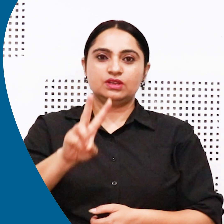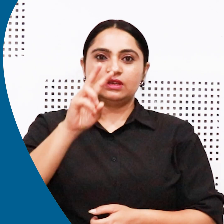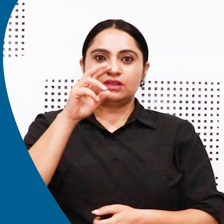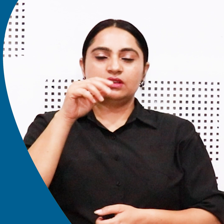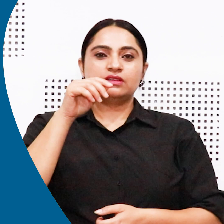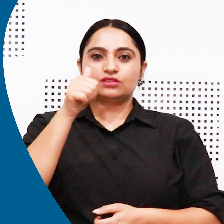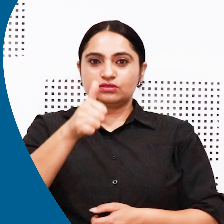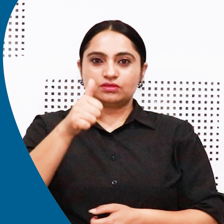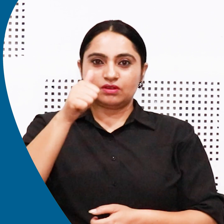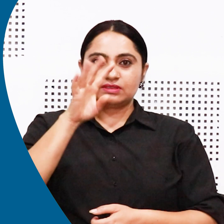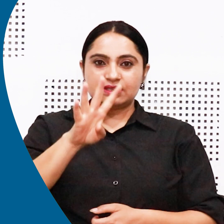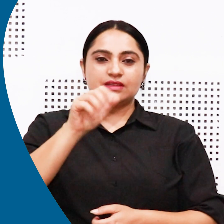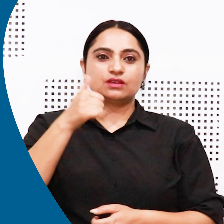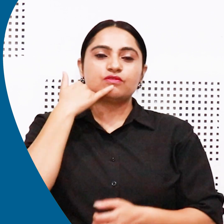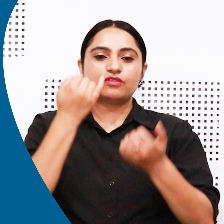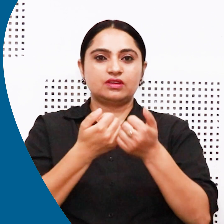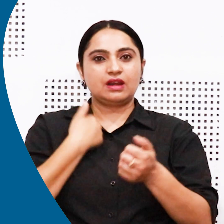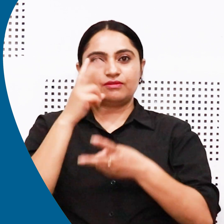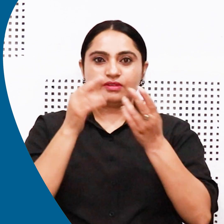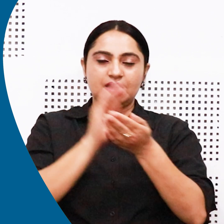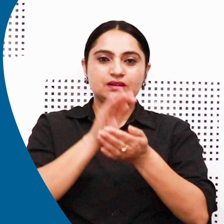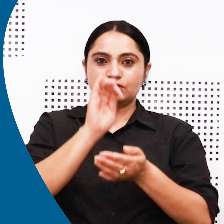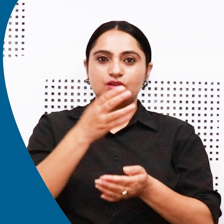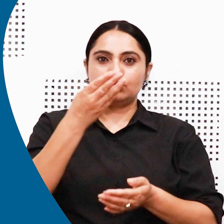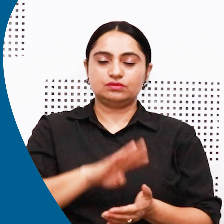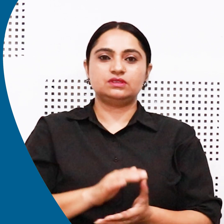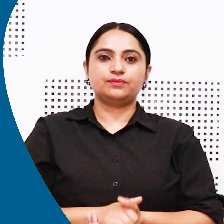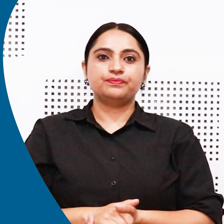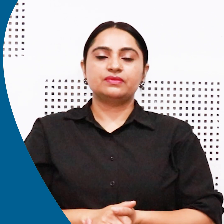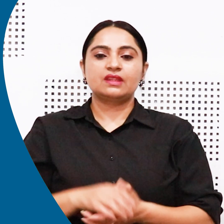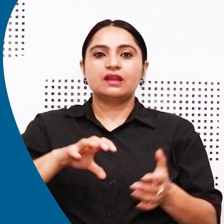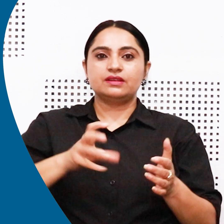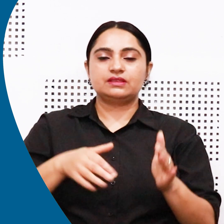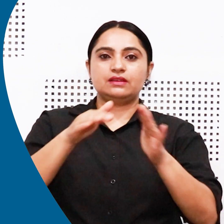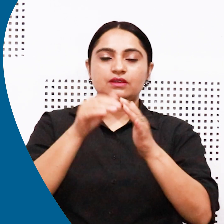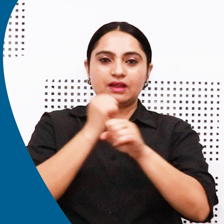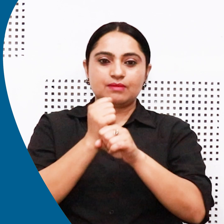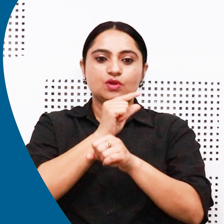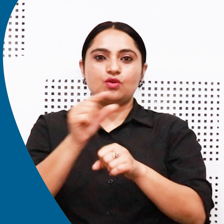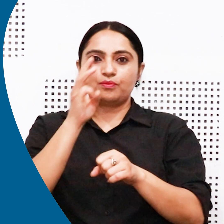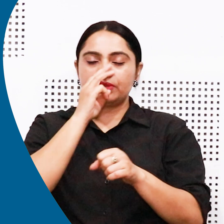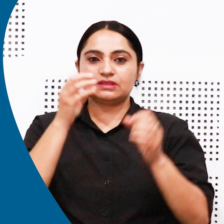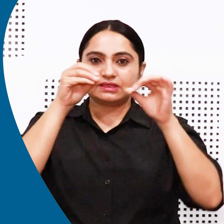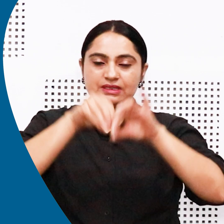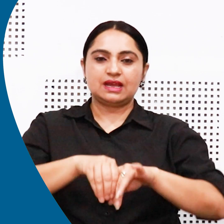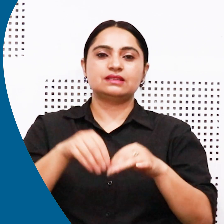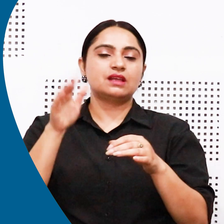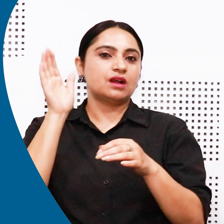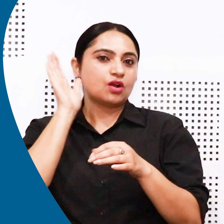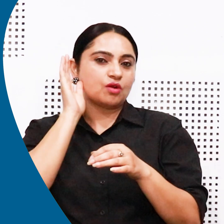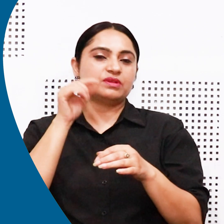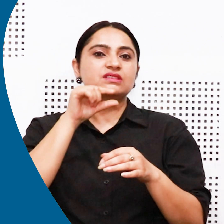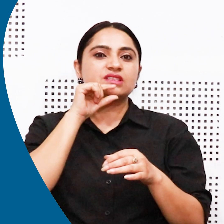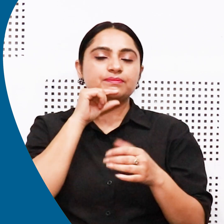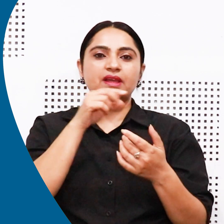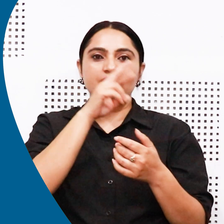0152686646 मा फोन गरेर आफ्ना कुरा राख्न सक्नुहुनेछ। स्थानीय तहको काम कारबाहीका बारेमा साझा खबर